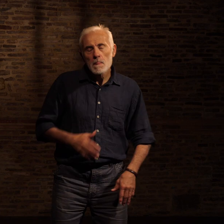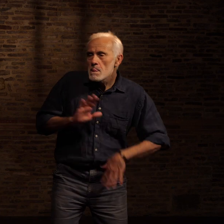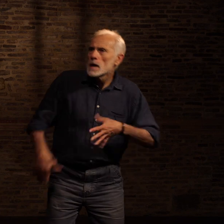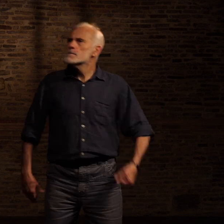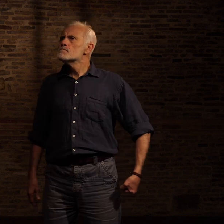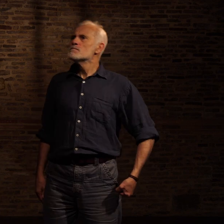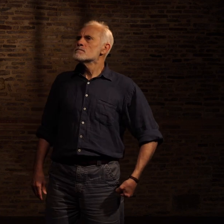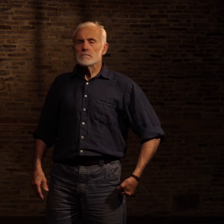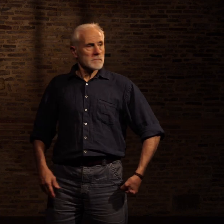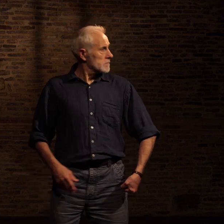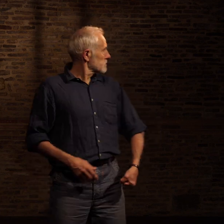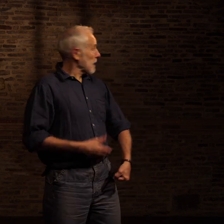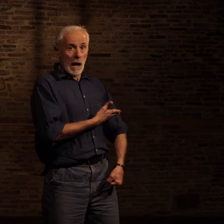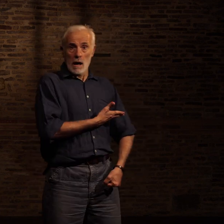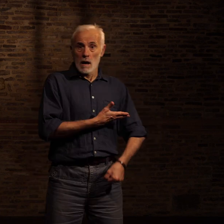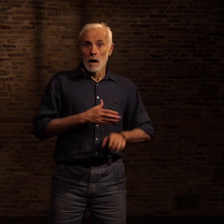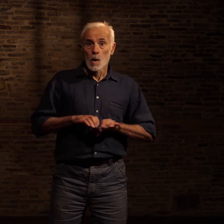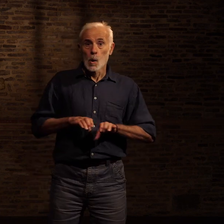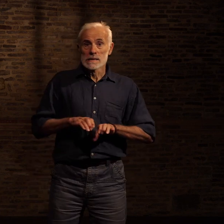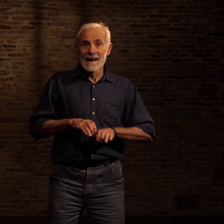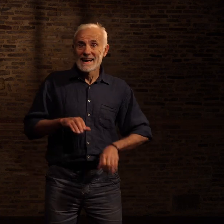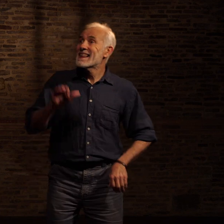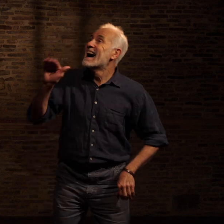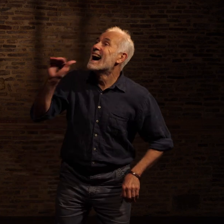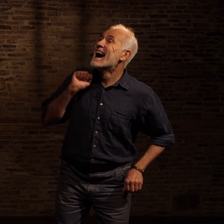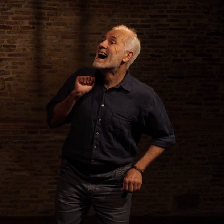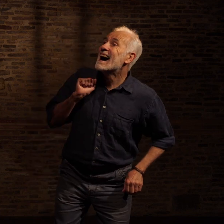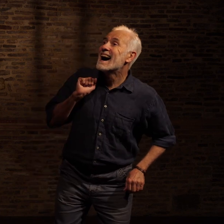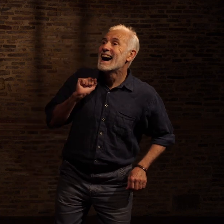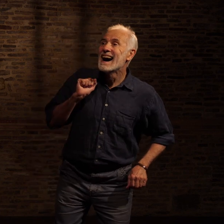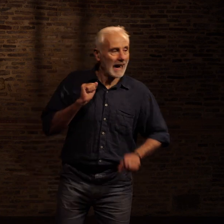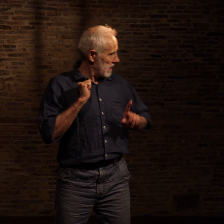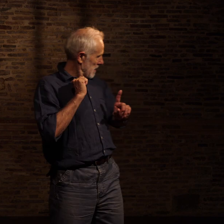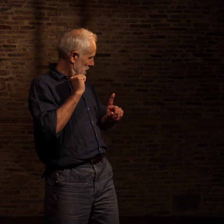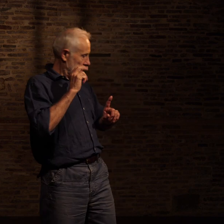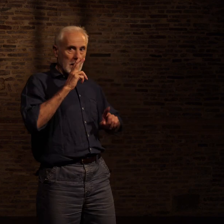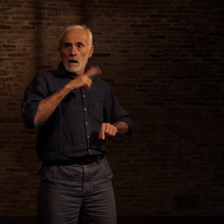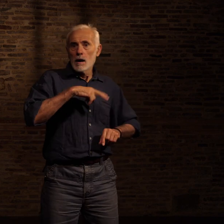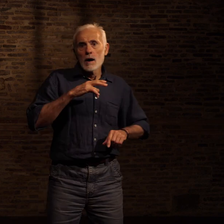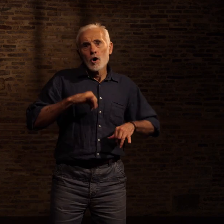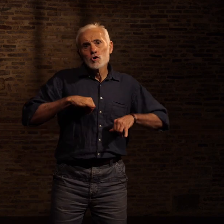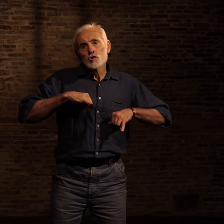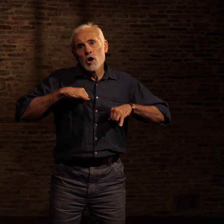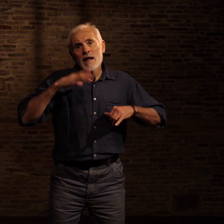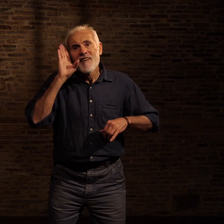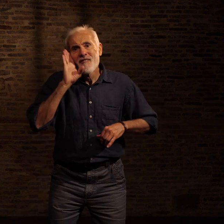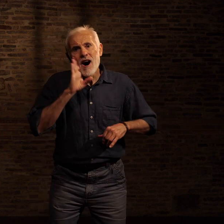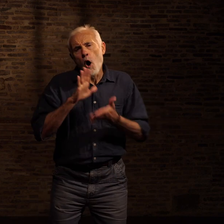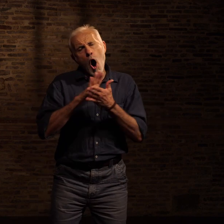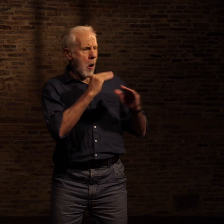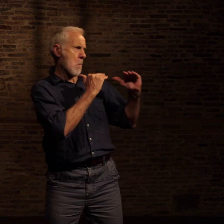rom et je me suis retournée me suis retrouvé face à une jeune femme couleur café guère plus âgée que